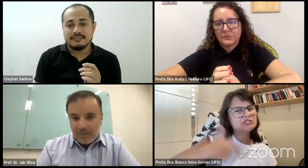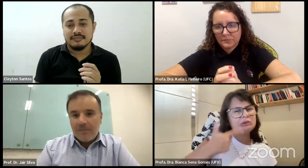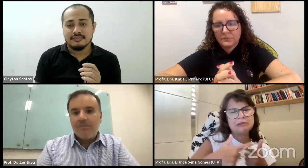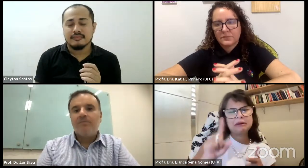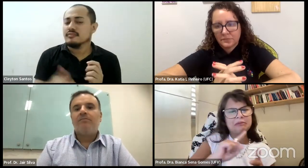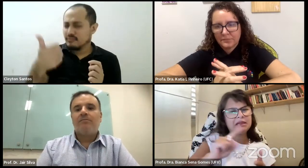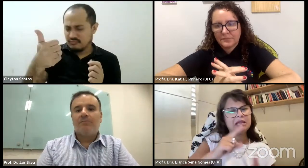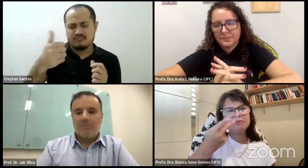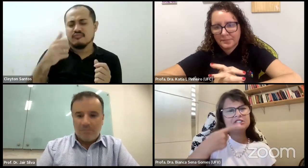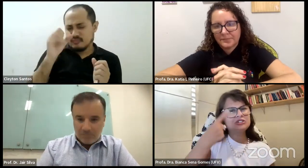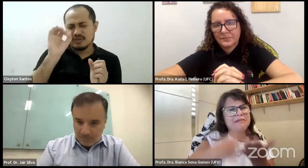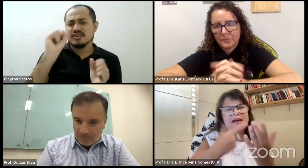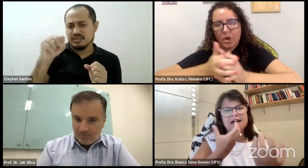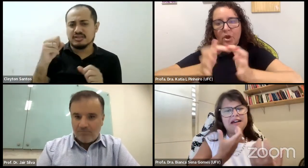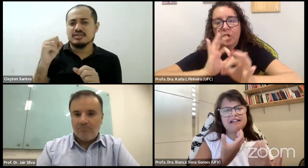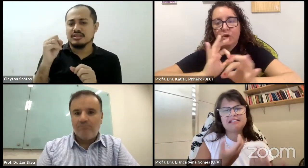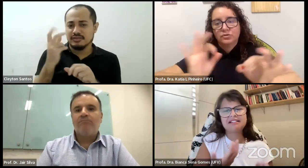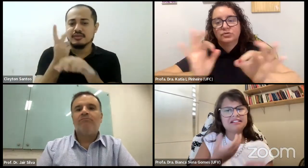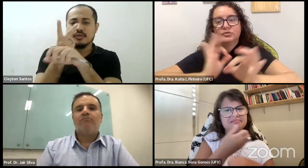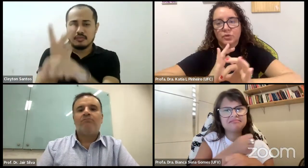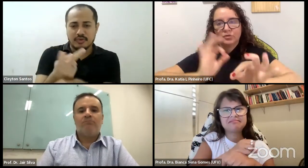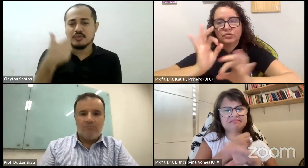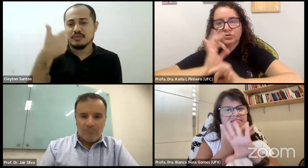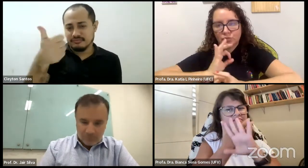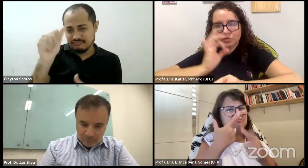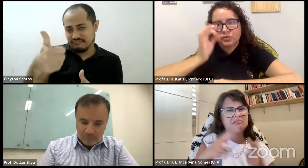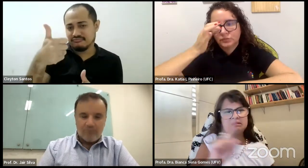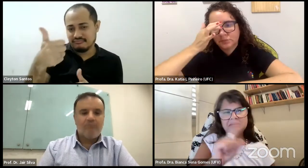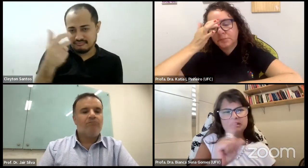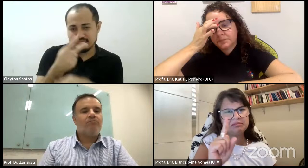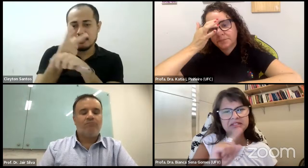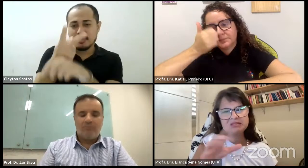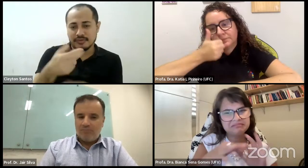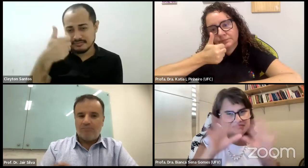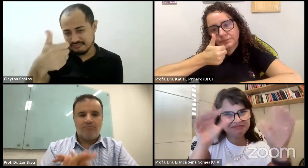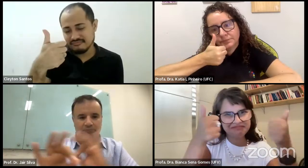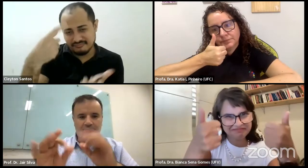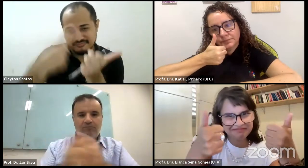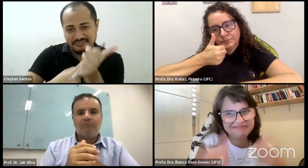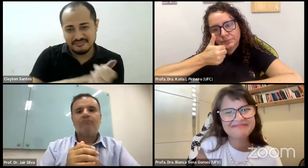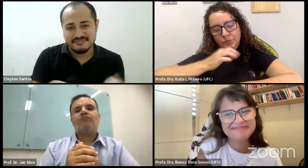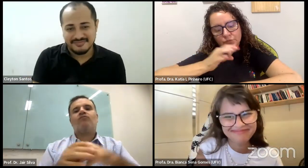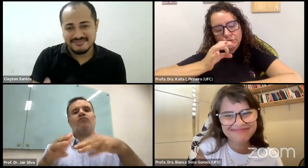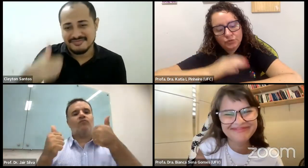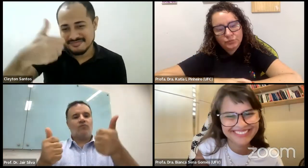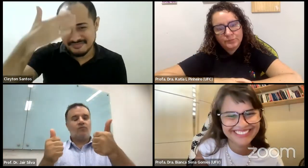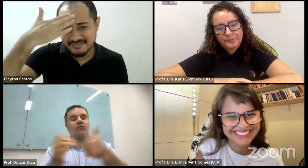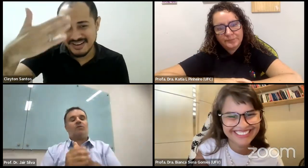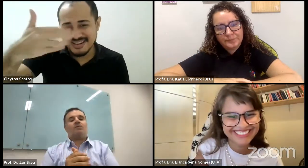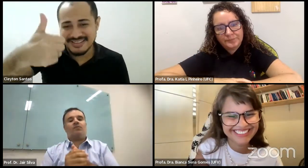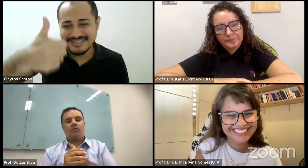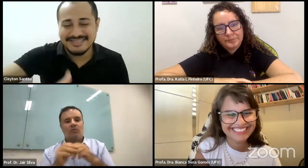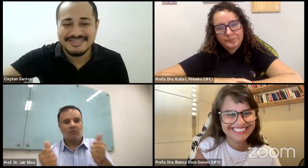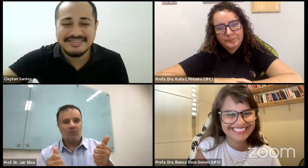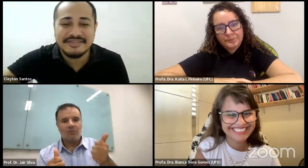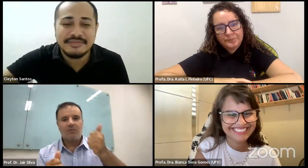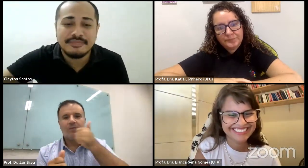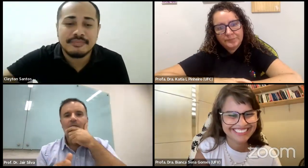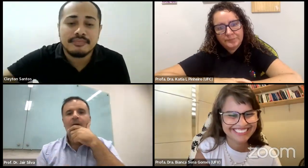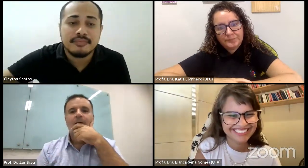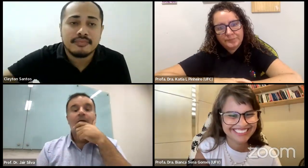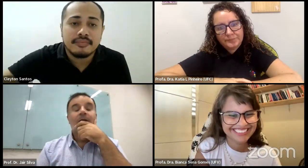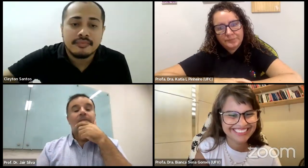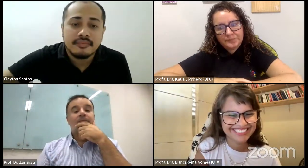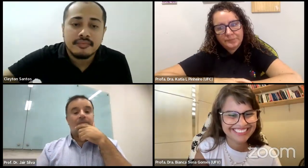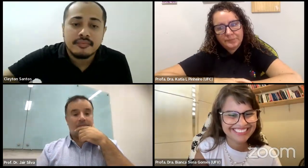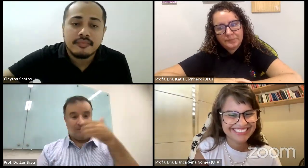Para mim, de fato, ficou claro muita coisa, mas algumas coisas Tem, já tem. pontuei e vou estar enviando, tá bom? Então não tem problema não, não se Tá certo. preocupa não.